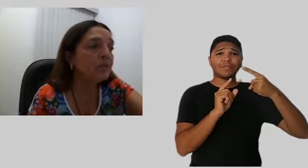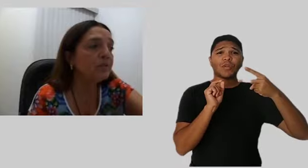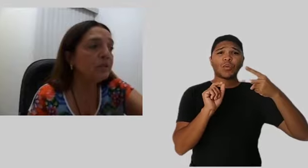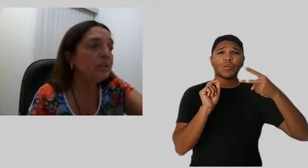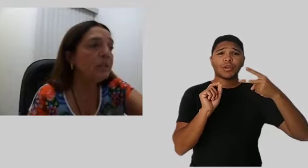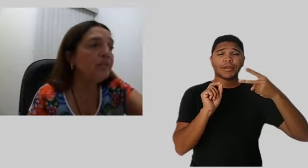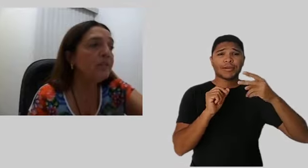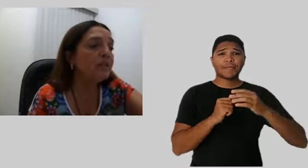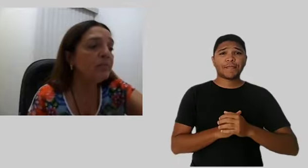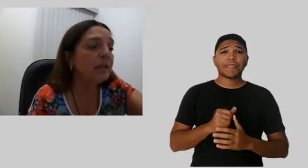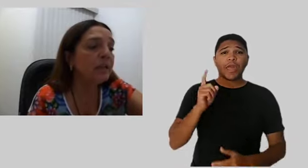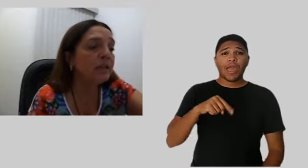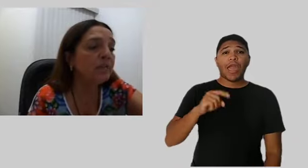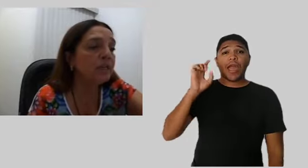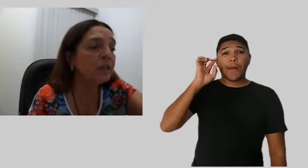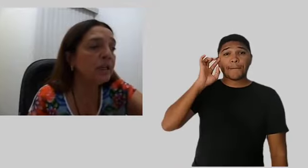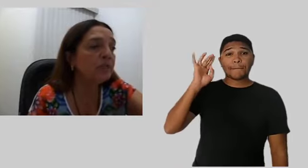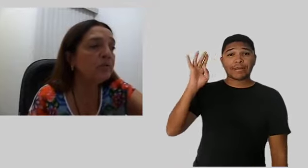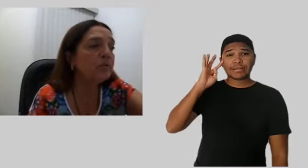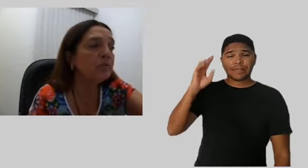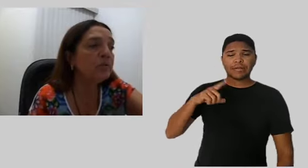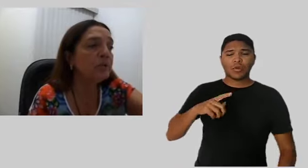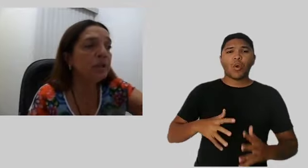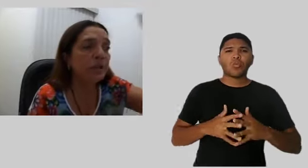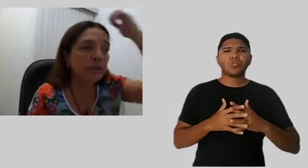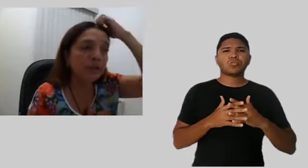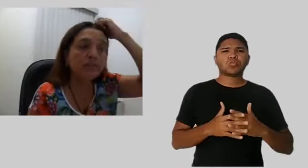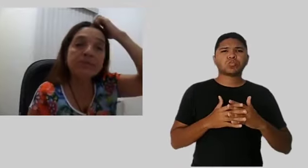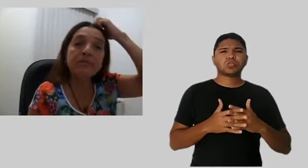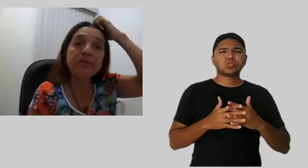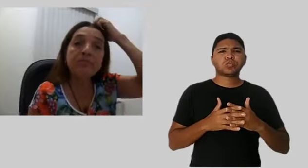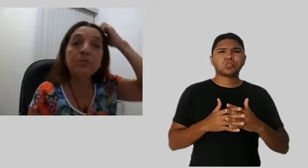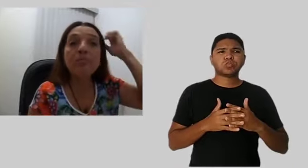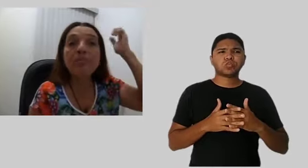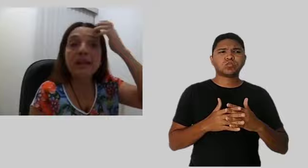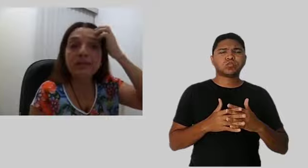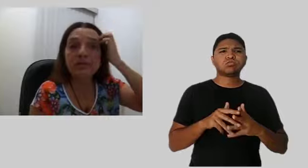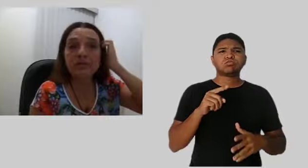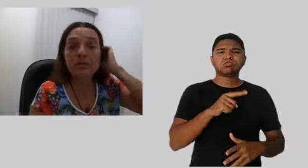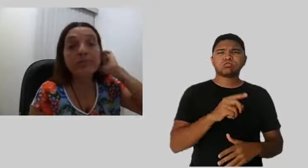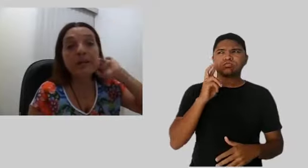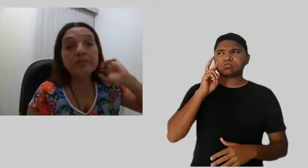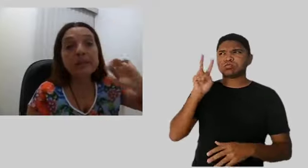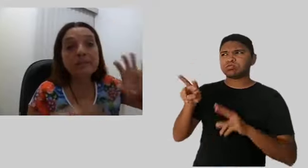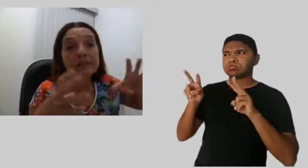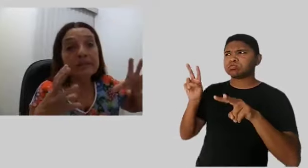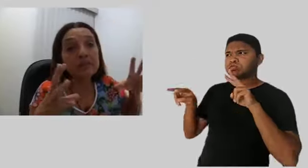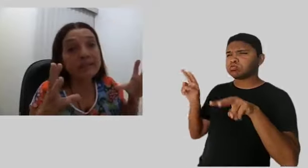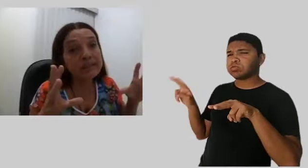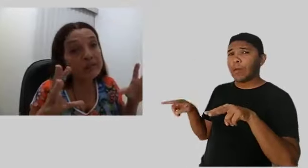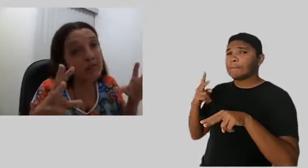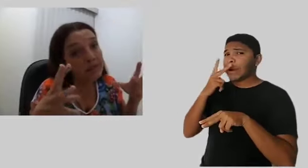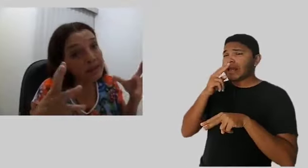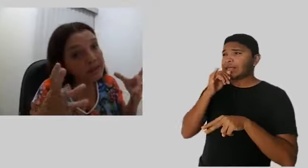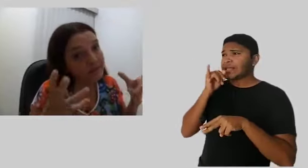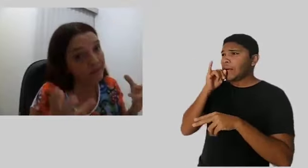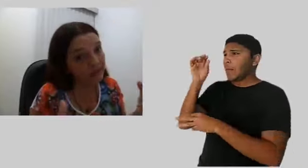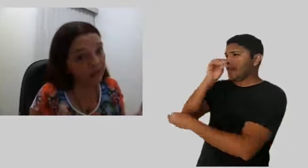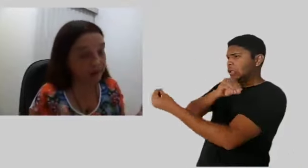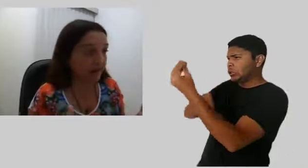segundo estágio, né, ele vai trabalhar, que é o estágio do pensamento por complexo. Complexo por quê? Porque começa a